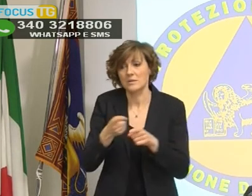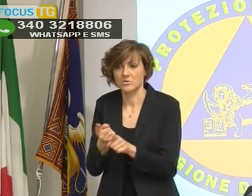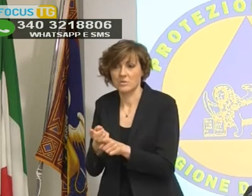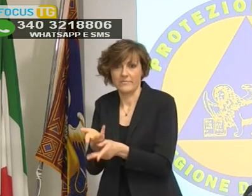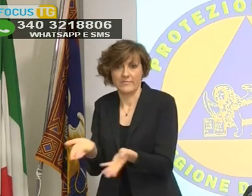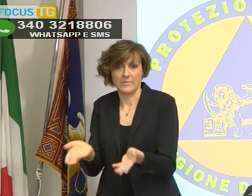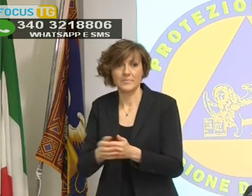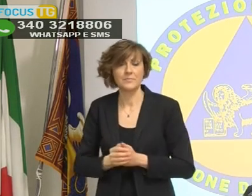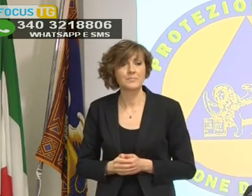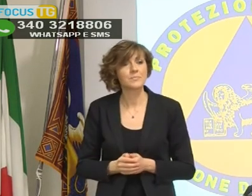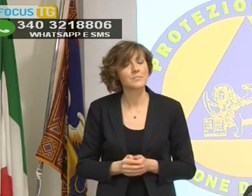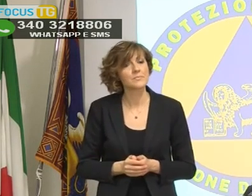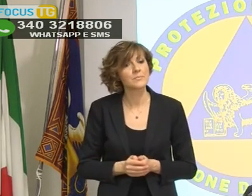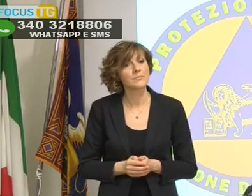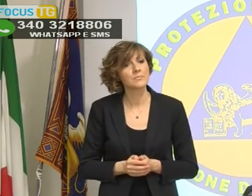L'ANSA.